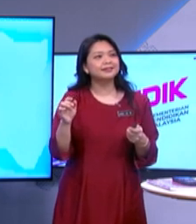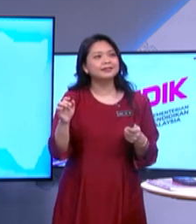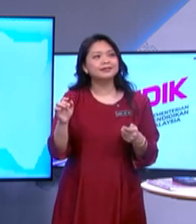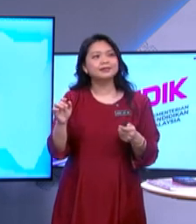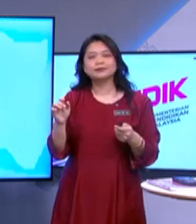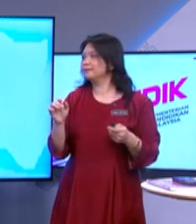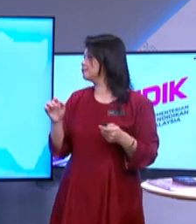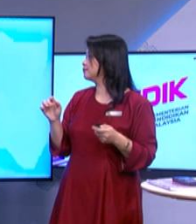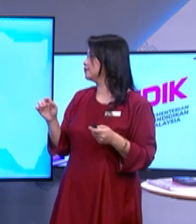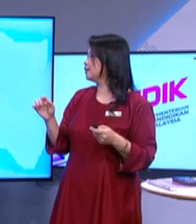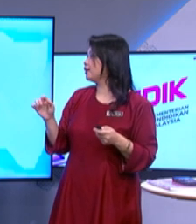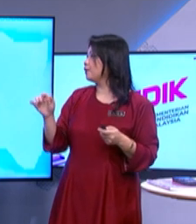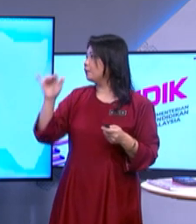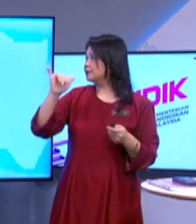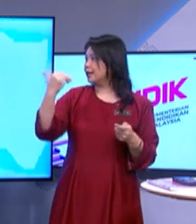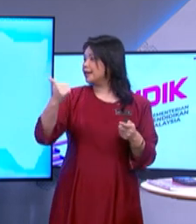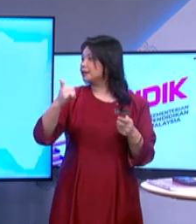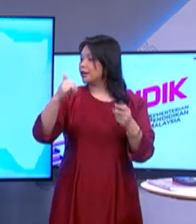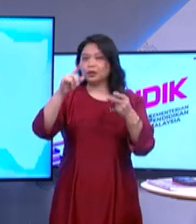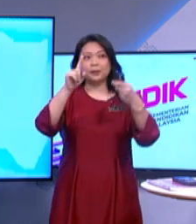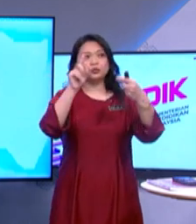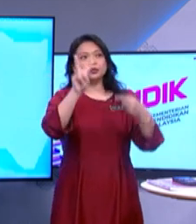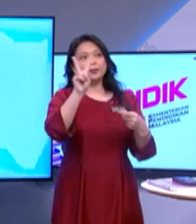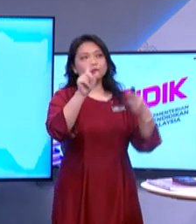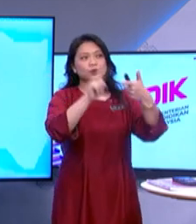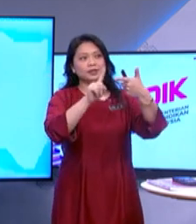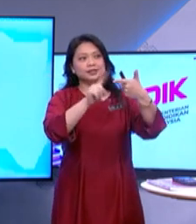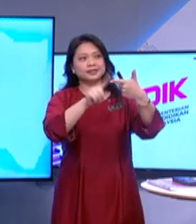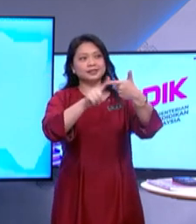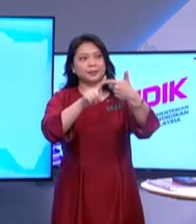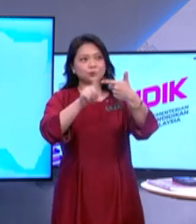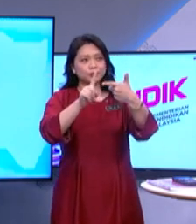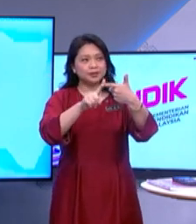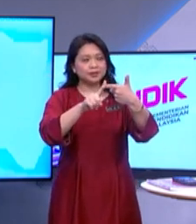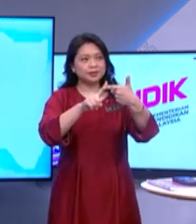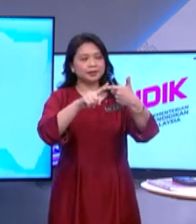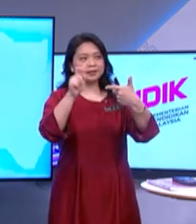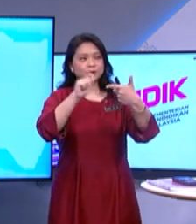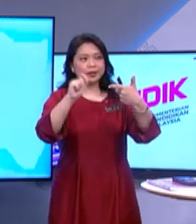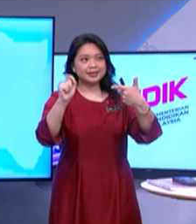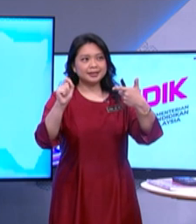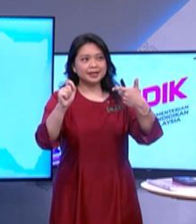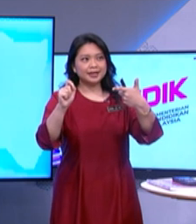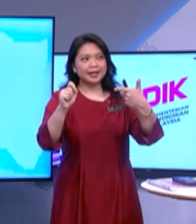Hai ada tengok W sekarang nebak-nebak 2-2 aduh dan tertulis